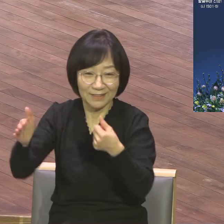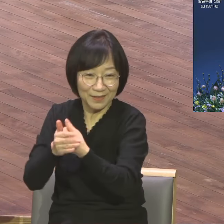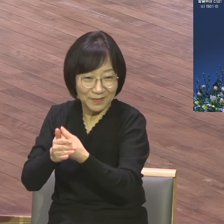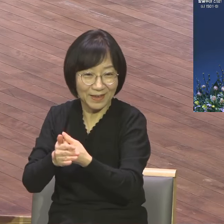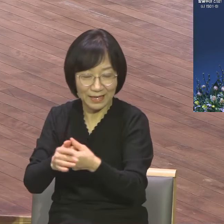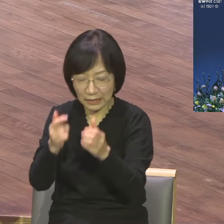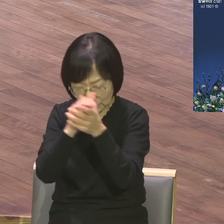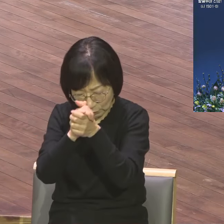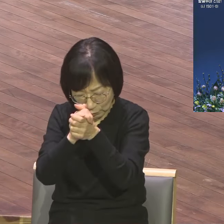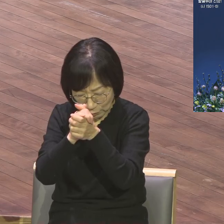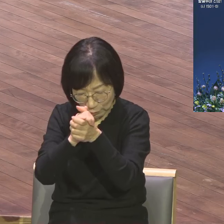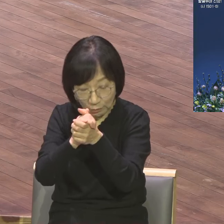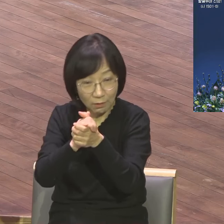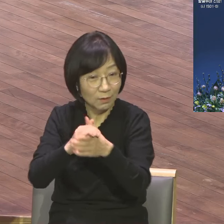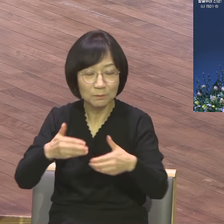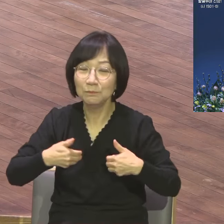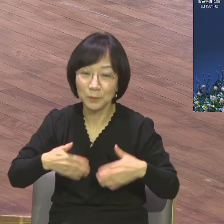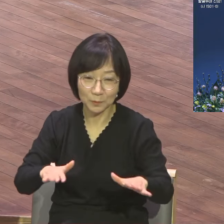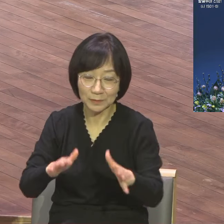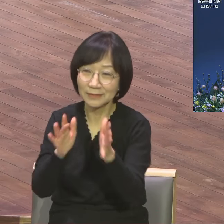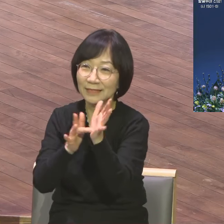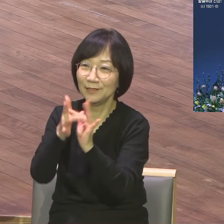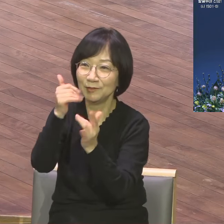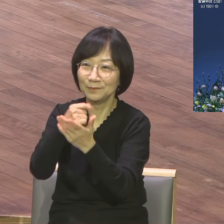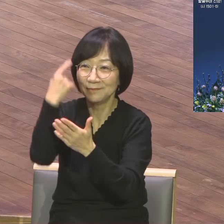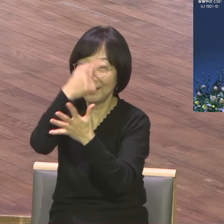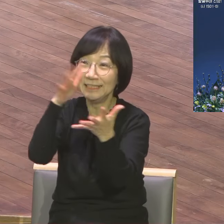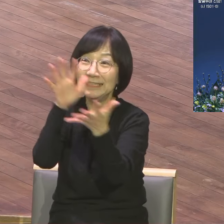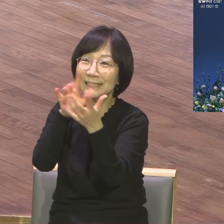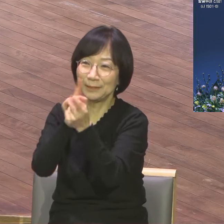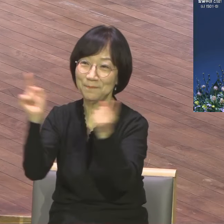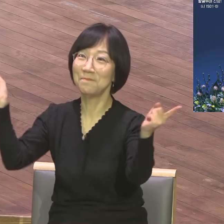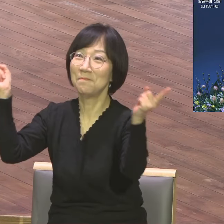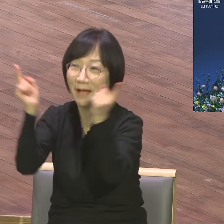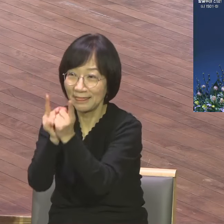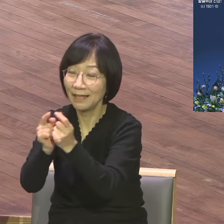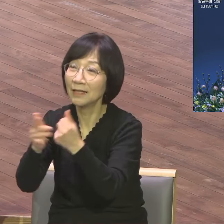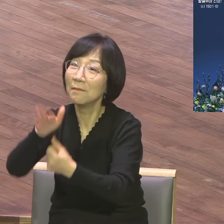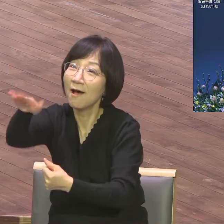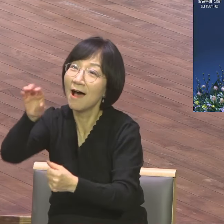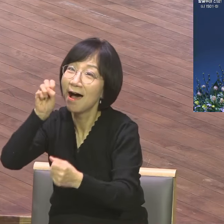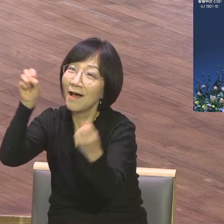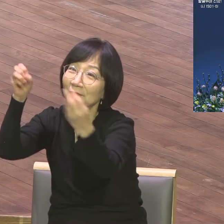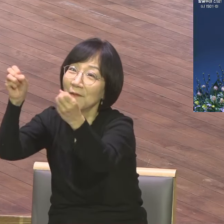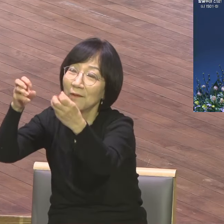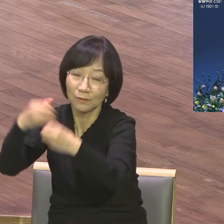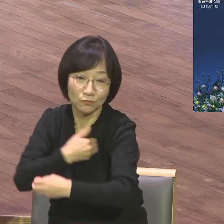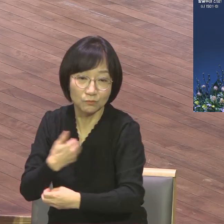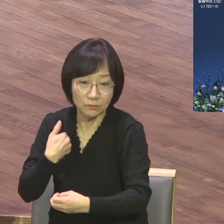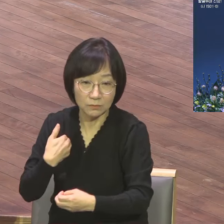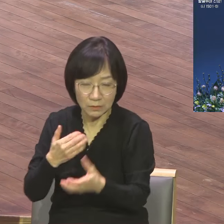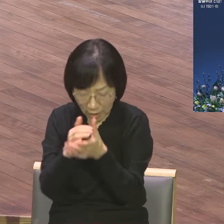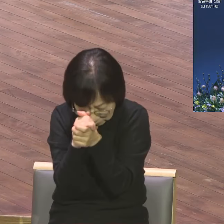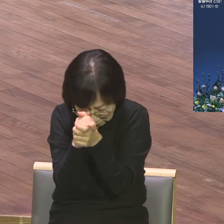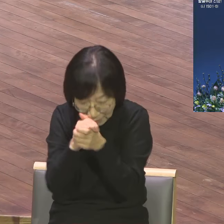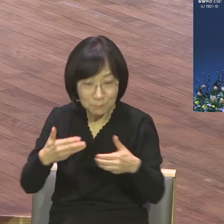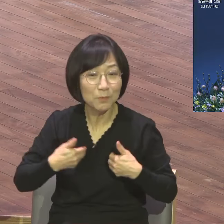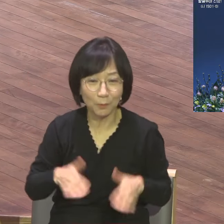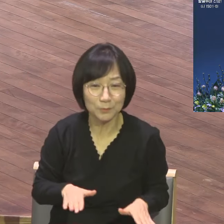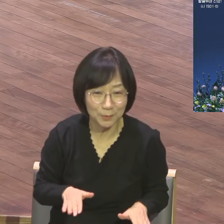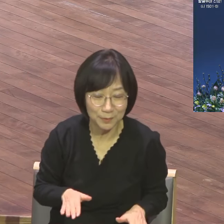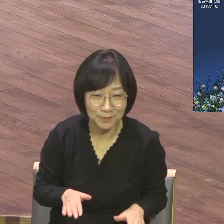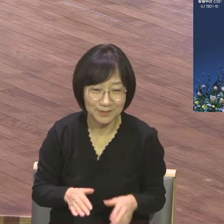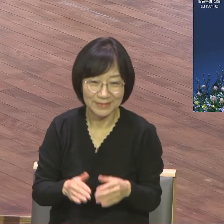없어요. 예수님 직접 만나는데 뭐 기도할 게 뭐 있어요? 직접 말하면 되지. 그러니까 기도도 전도도 필요